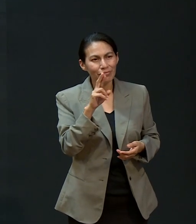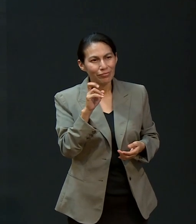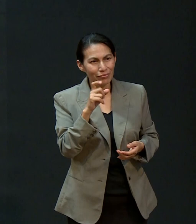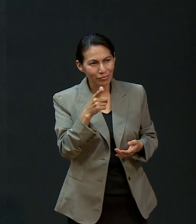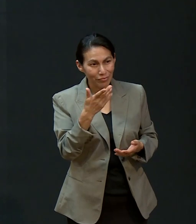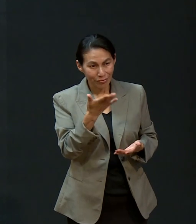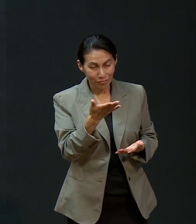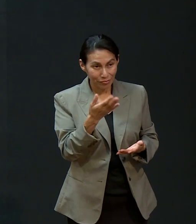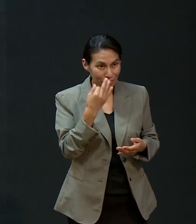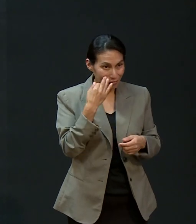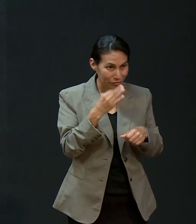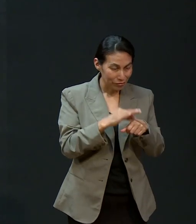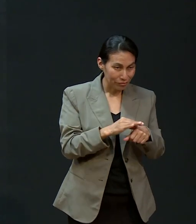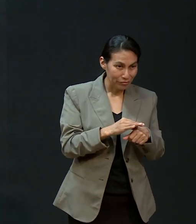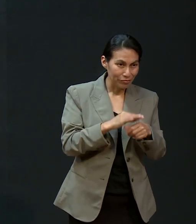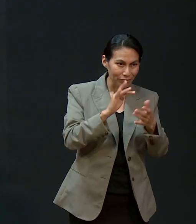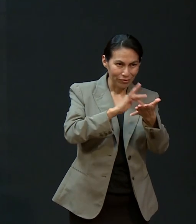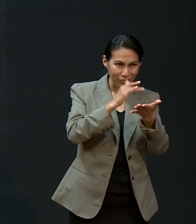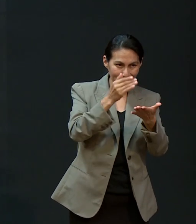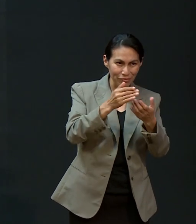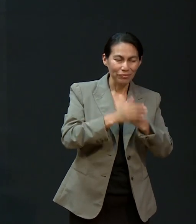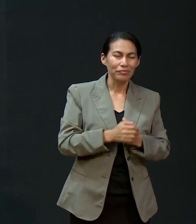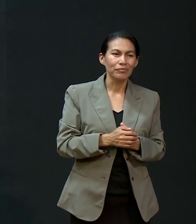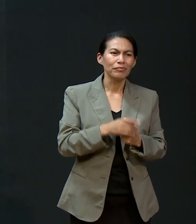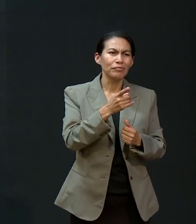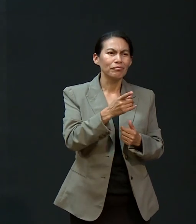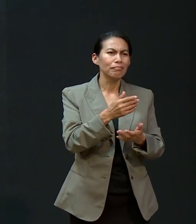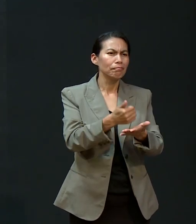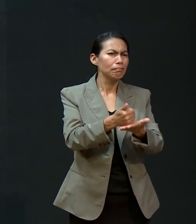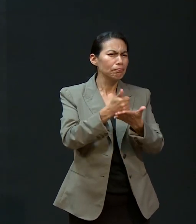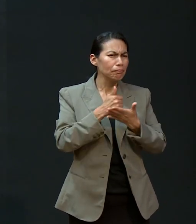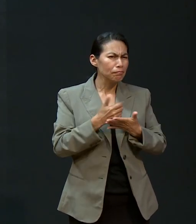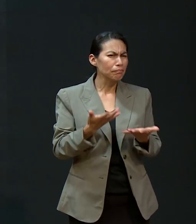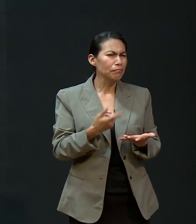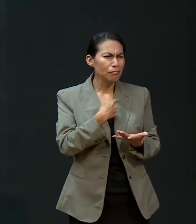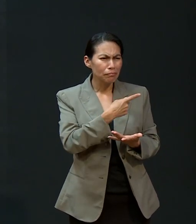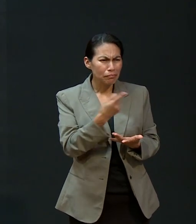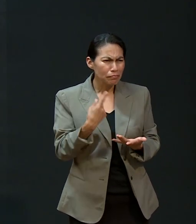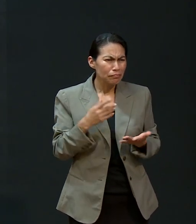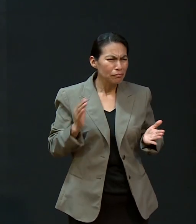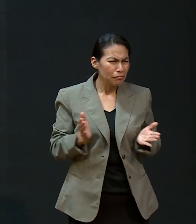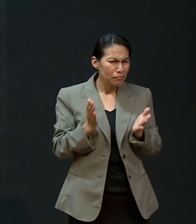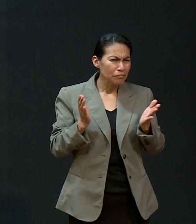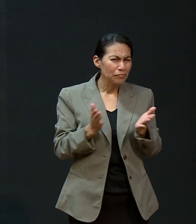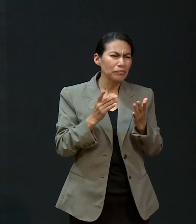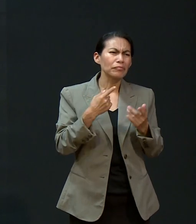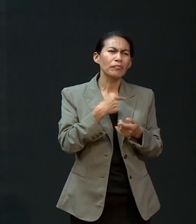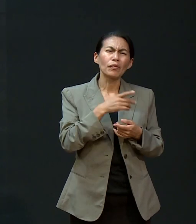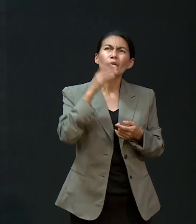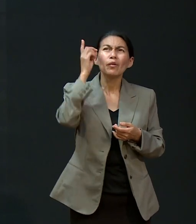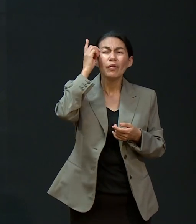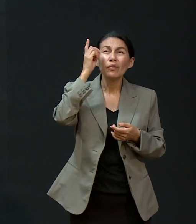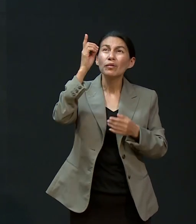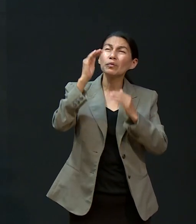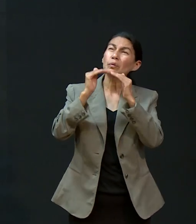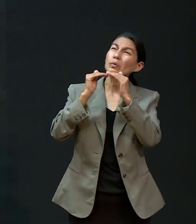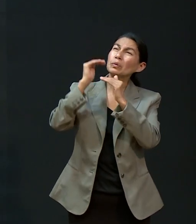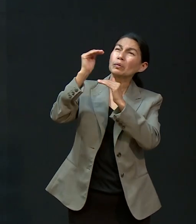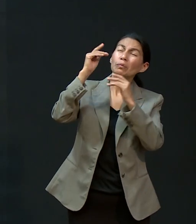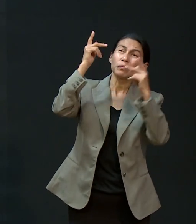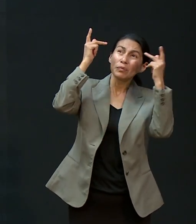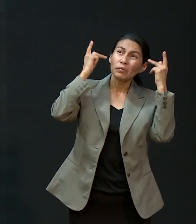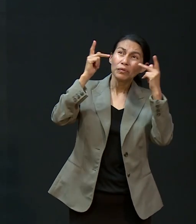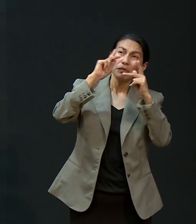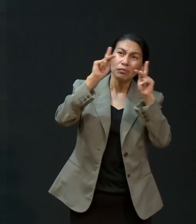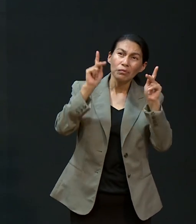Soreli, muchas gracias por tu oración, por tus testimonios. Realmente nos has inspirado a buscar al Dios verdadero, al Dios invisible,